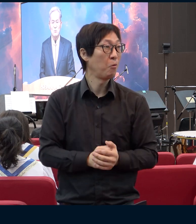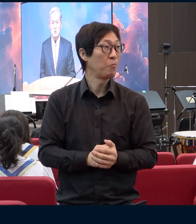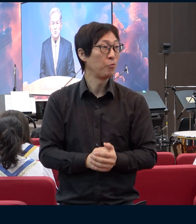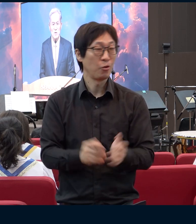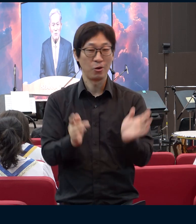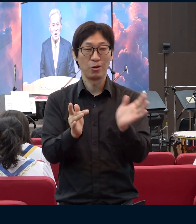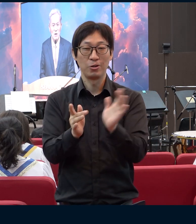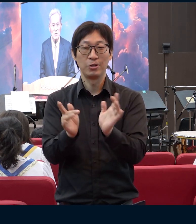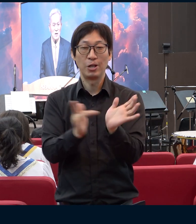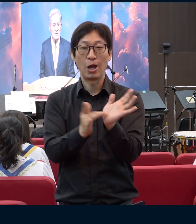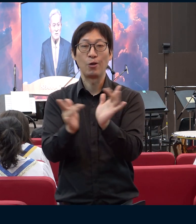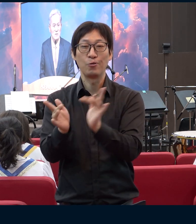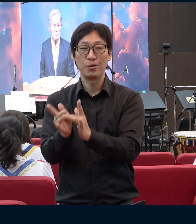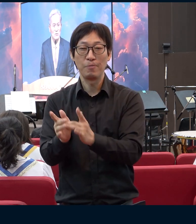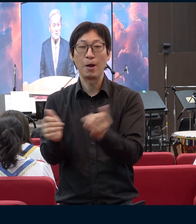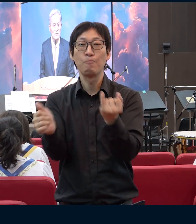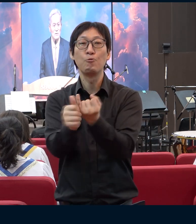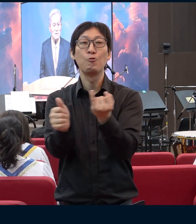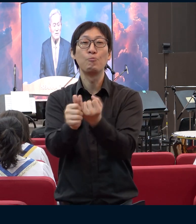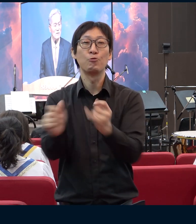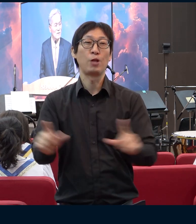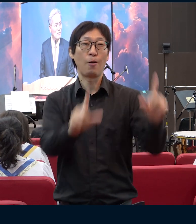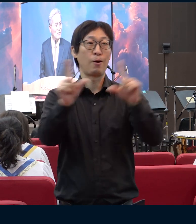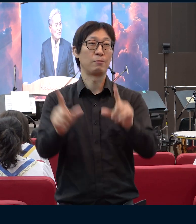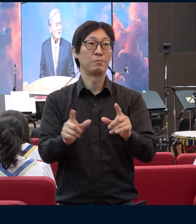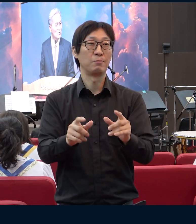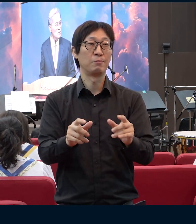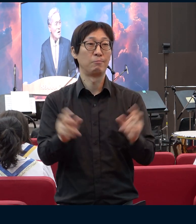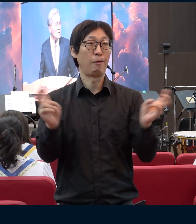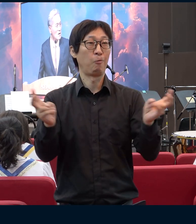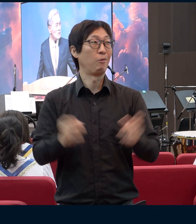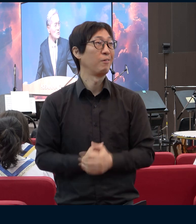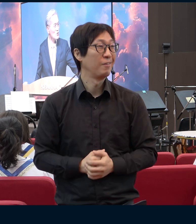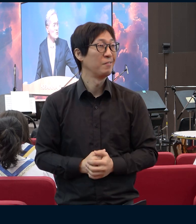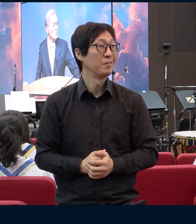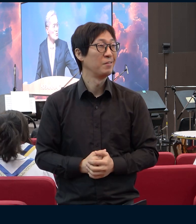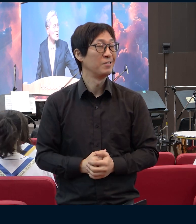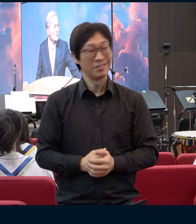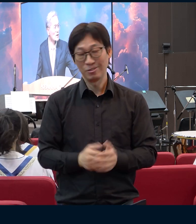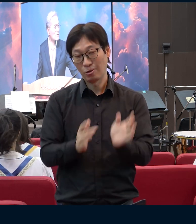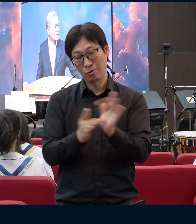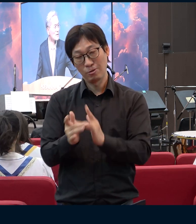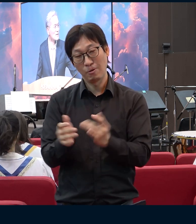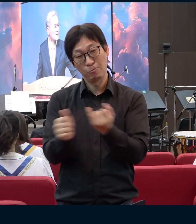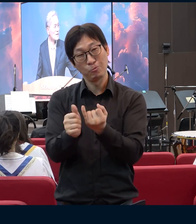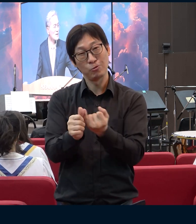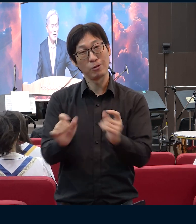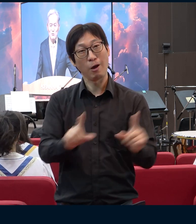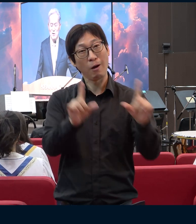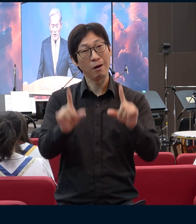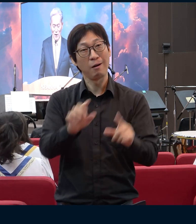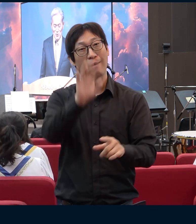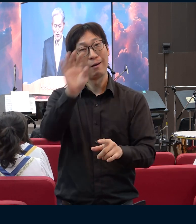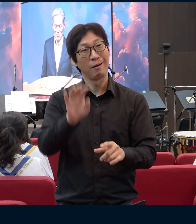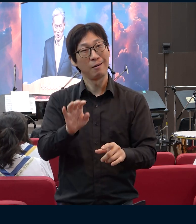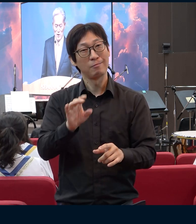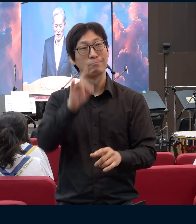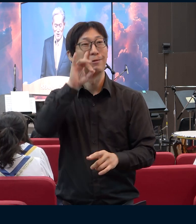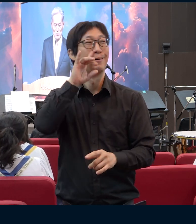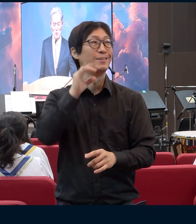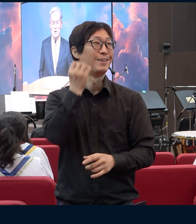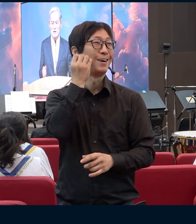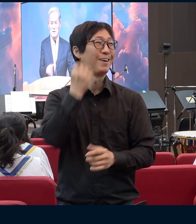예수님의 부부 생활이라는 게 있더라고요. 좀 이상하지 않아요? 예수님의 부부 생활. 그래서 하도 이상해가지고 이게